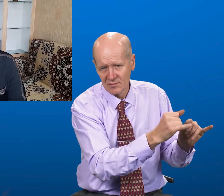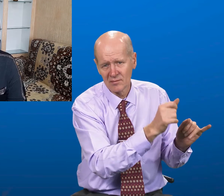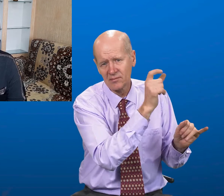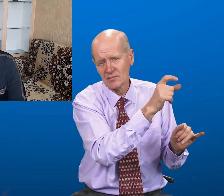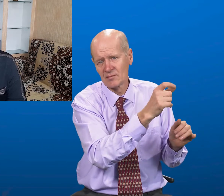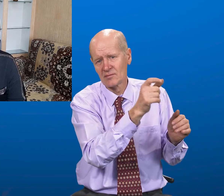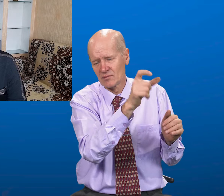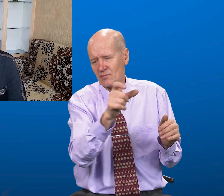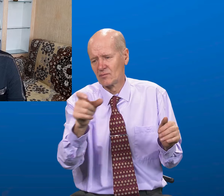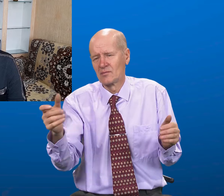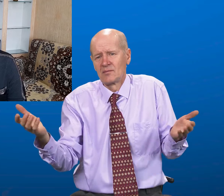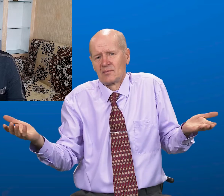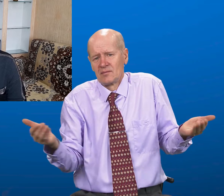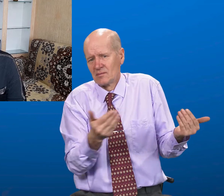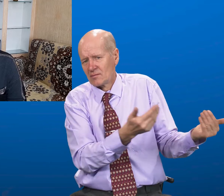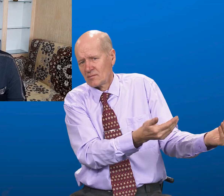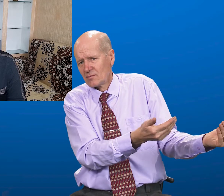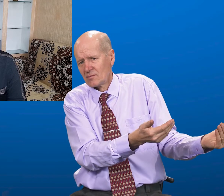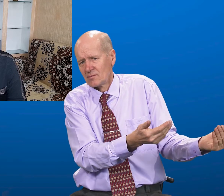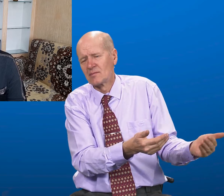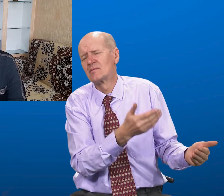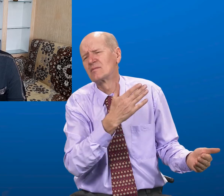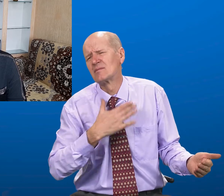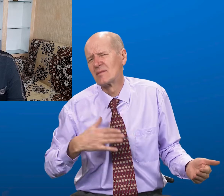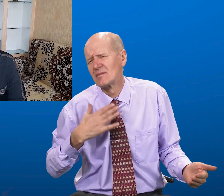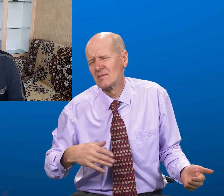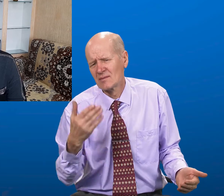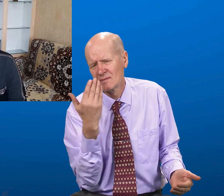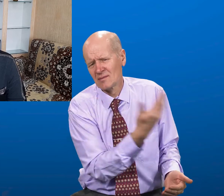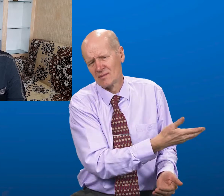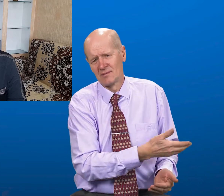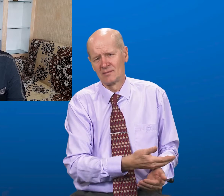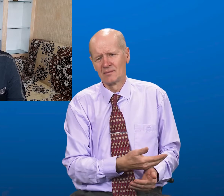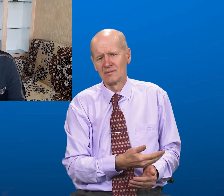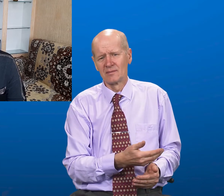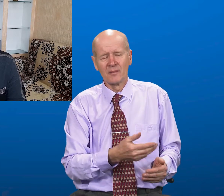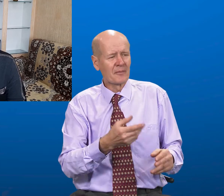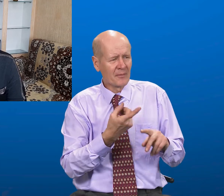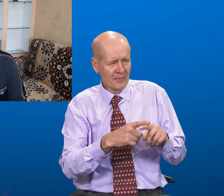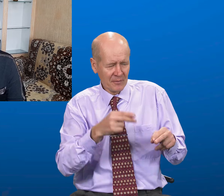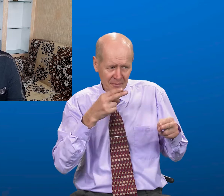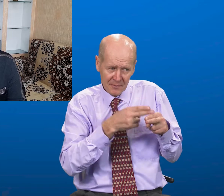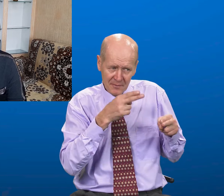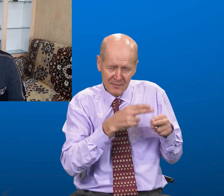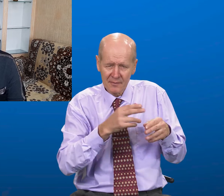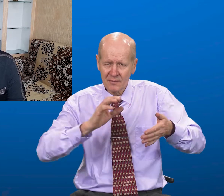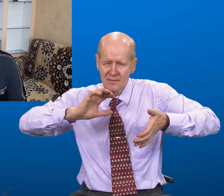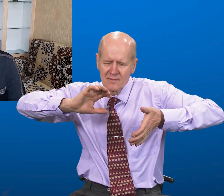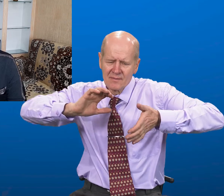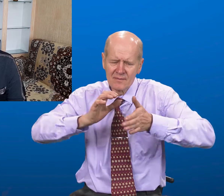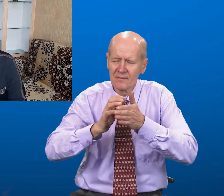другое, что занимает место Бога в нашей жизни, что мешает нам тесно общаться с